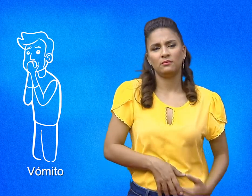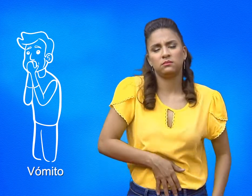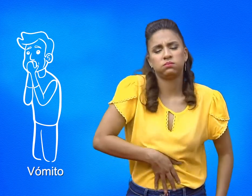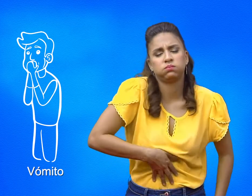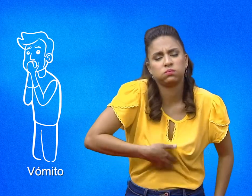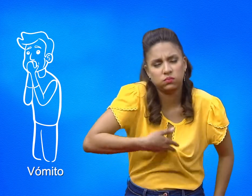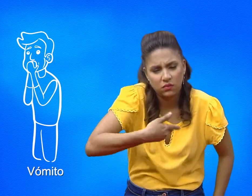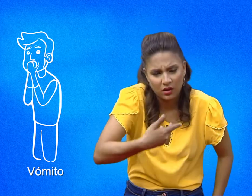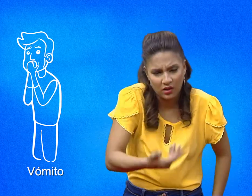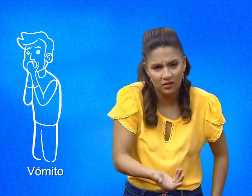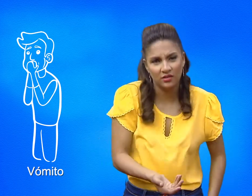vómito